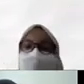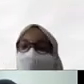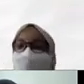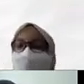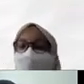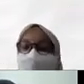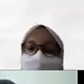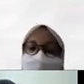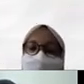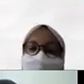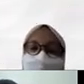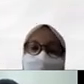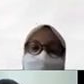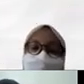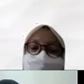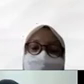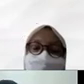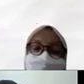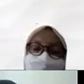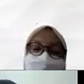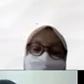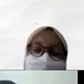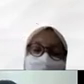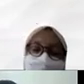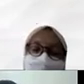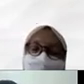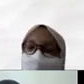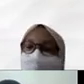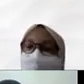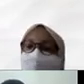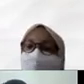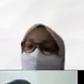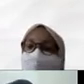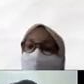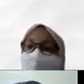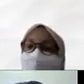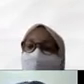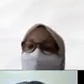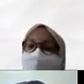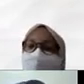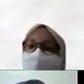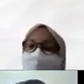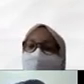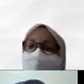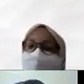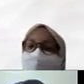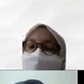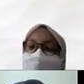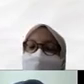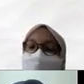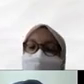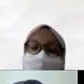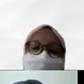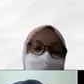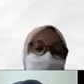Dengan melakukan social distancing Jadi kalau social distancing yang 100% 1-1 kan berarti R-notnya 0